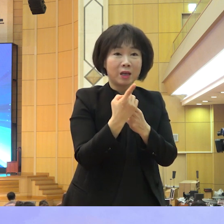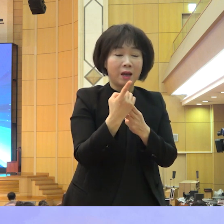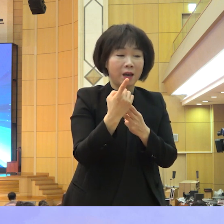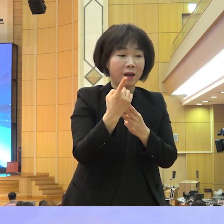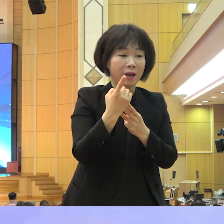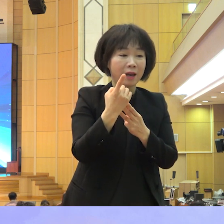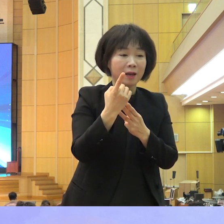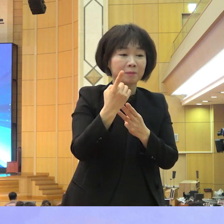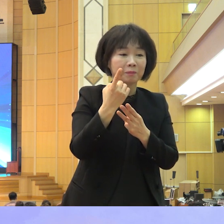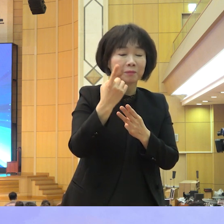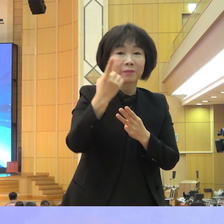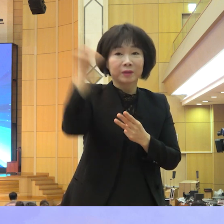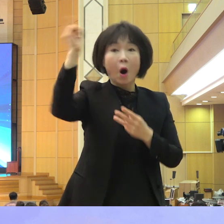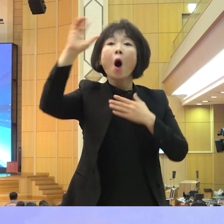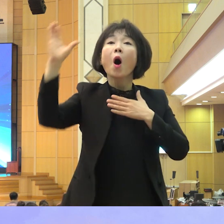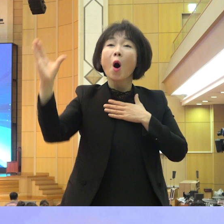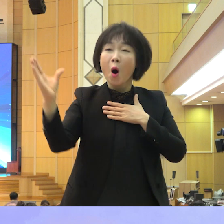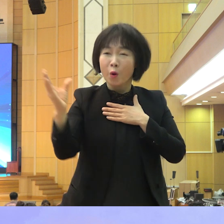삼위일체